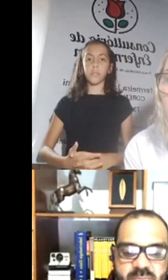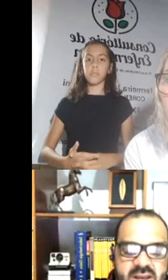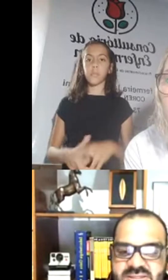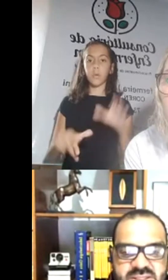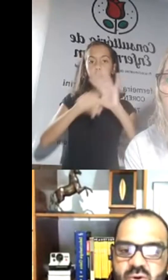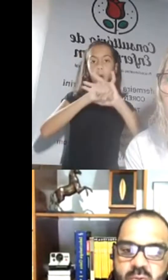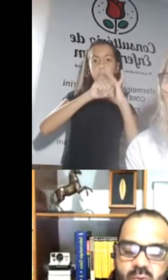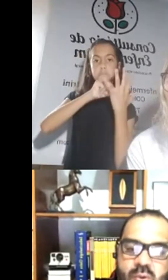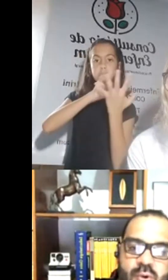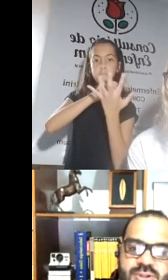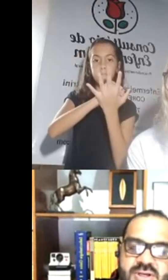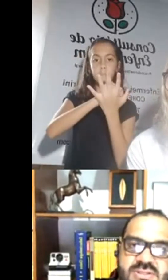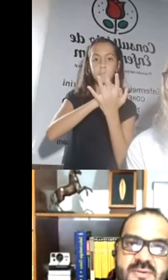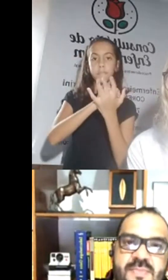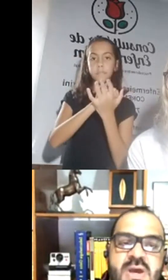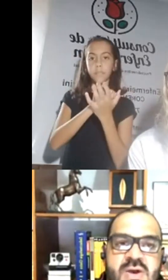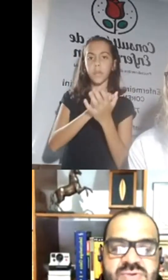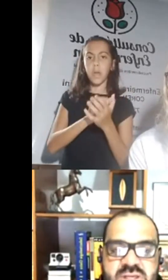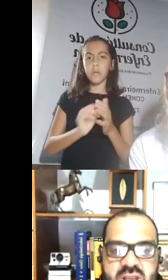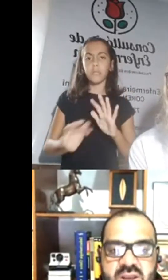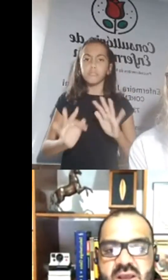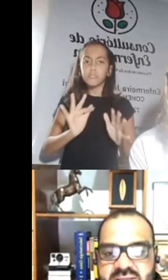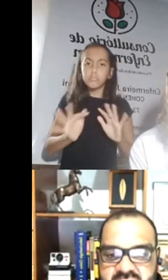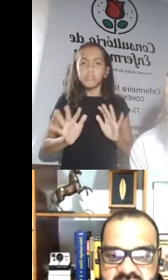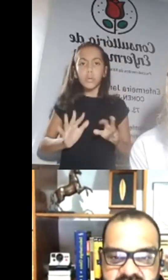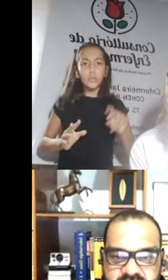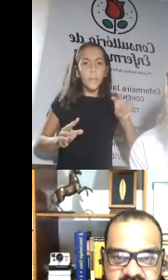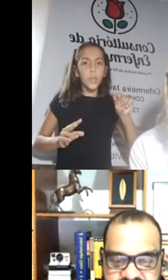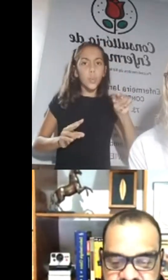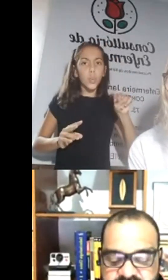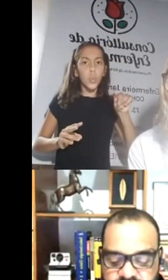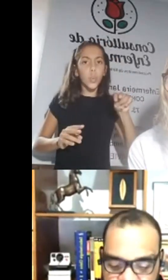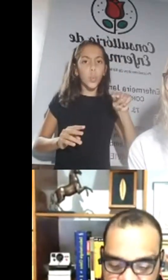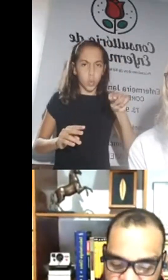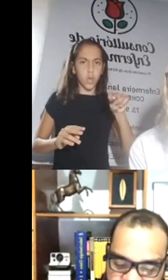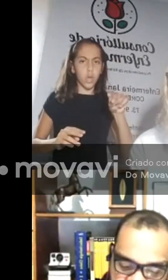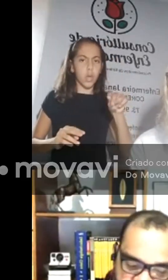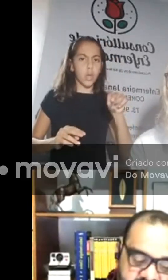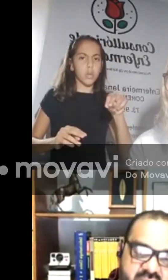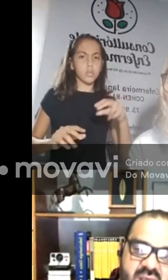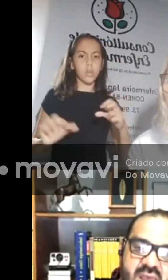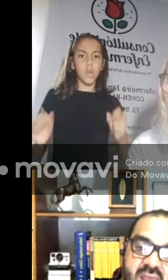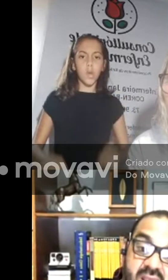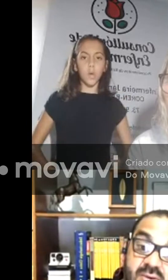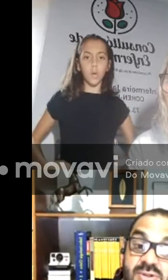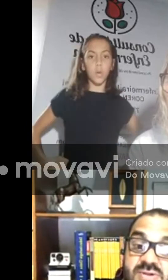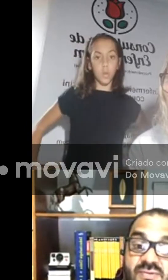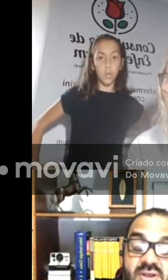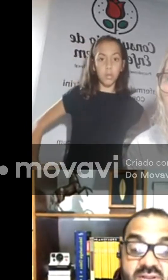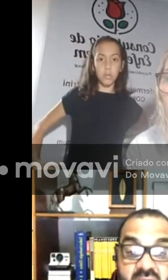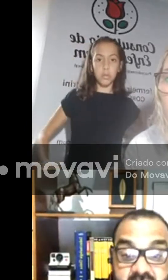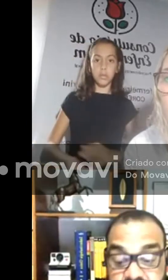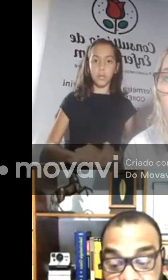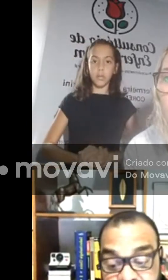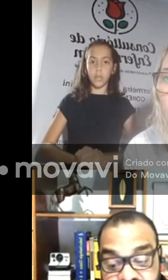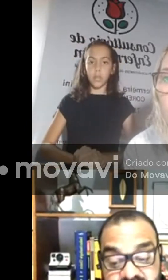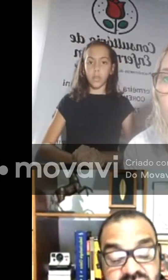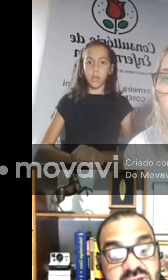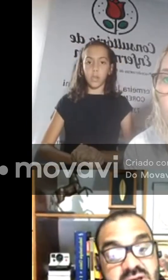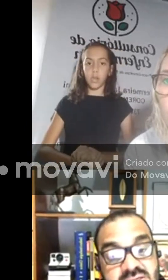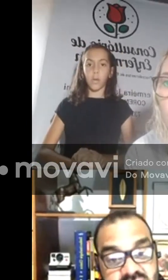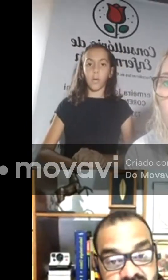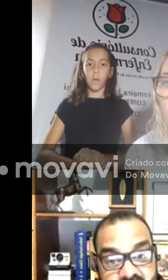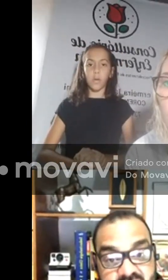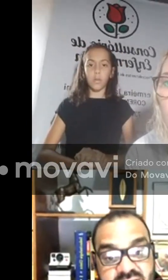situação parecida com outras, né? Você tem essa questão da resistência insulínica, você tem, inclusive, causas